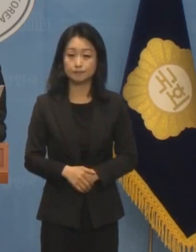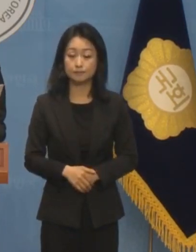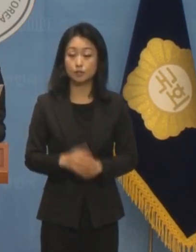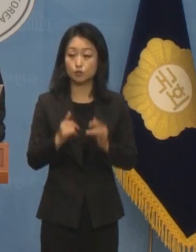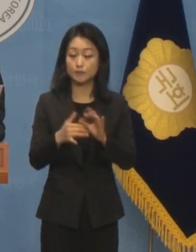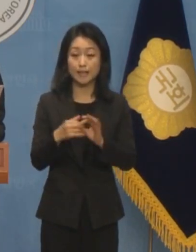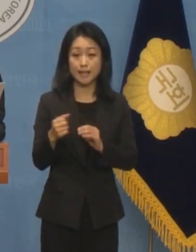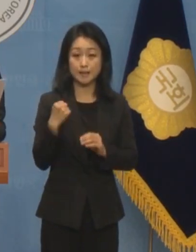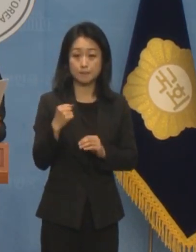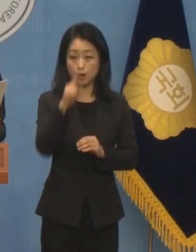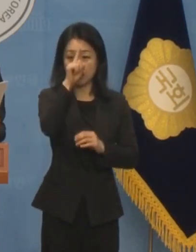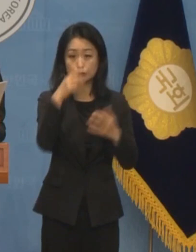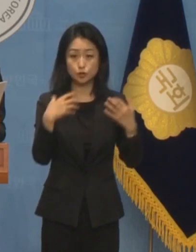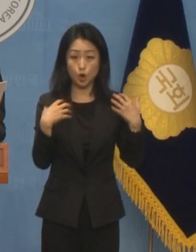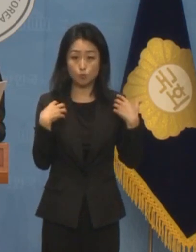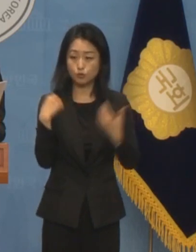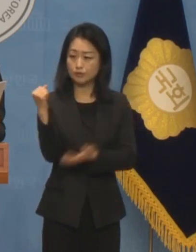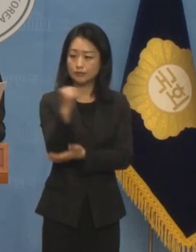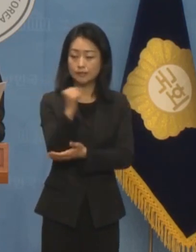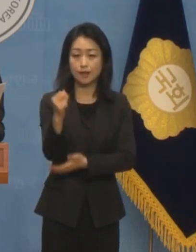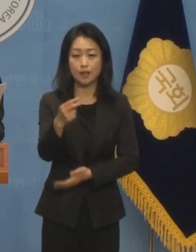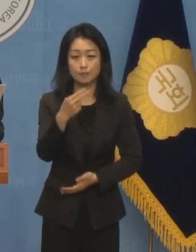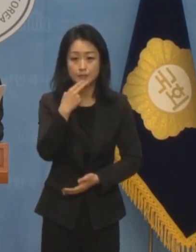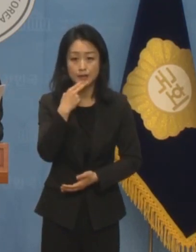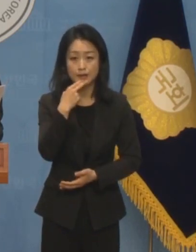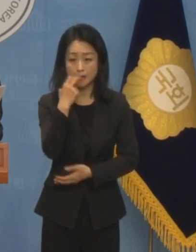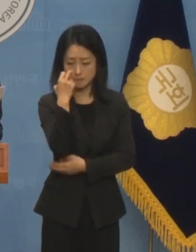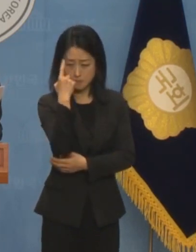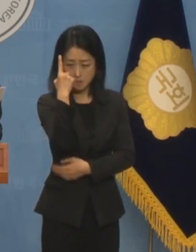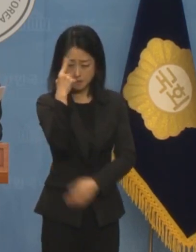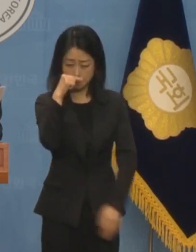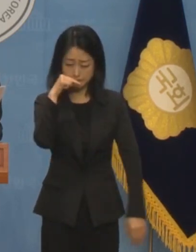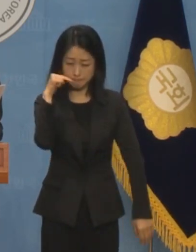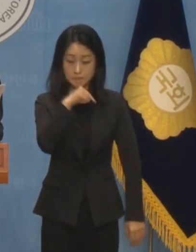국민의힘과 정부는 한치의 흔들림 없는 철통 같은